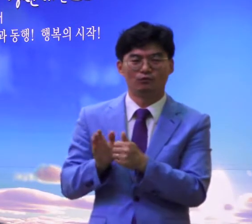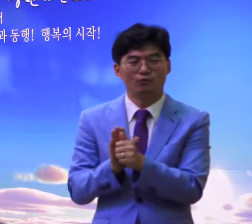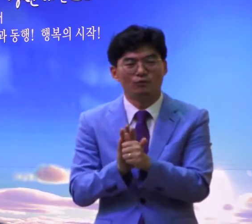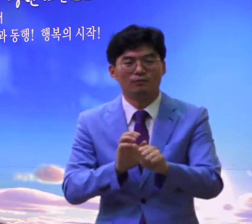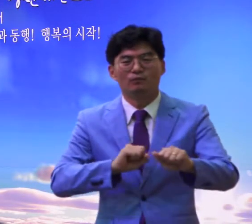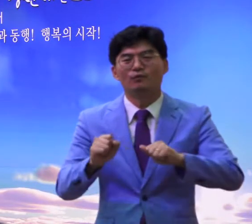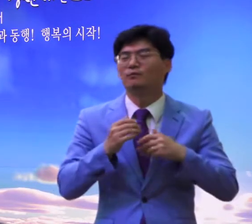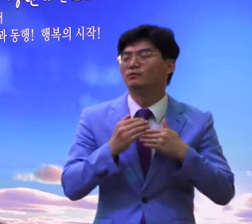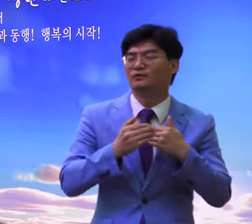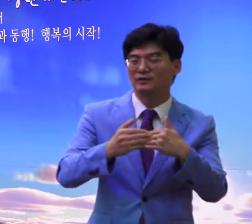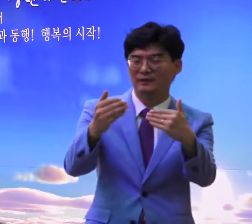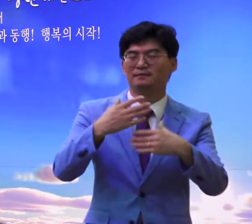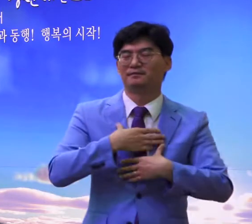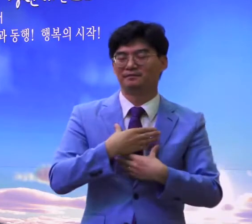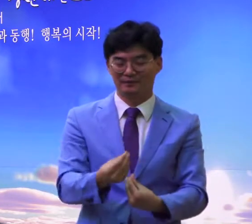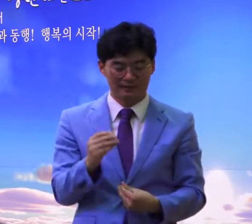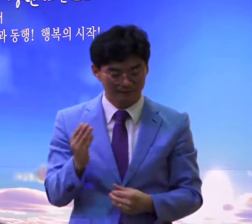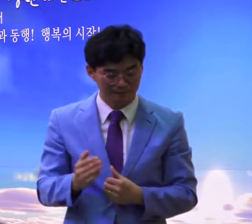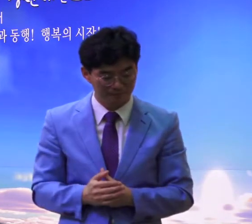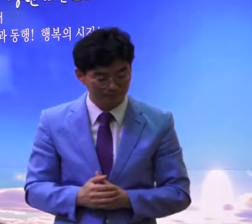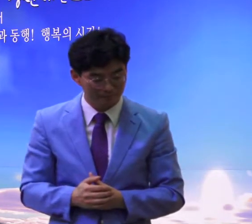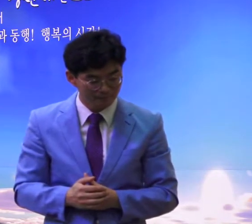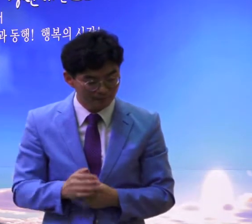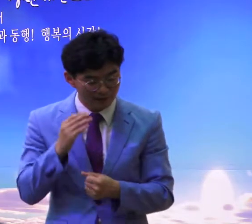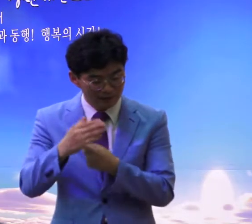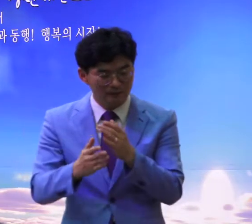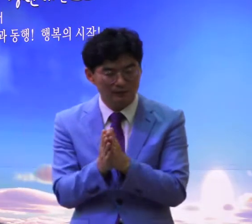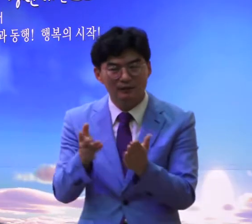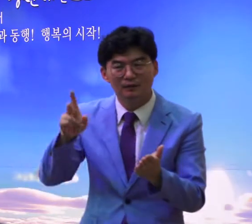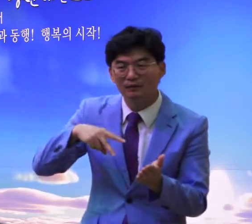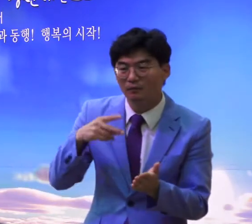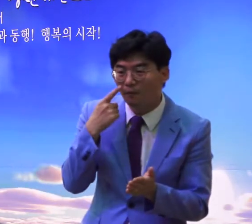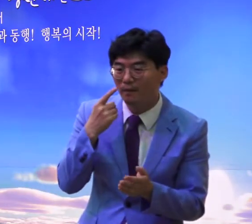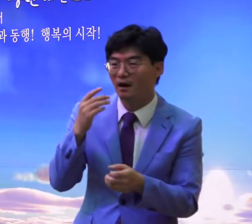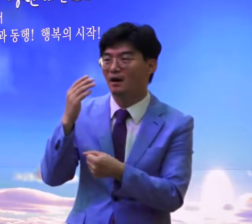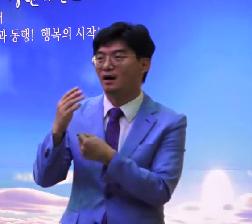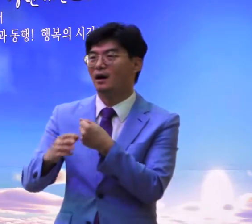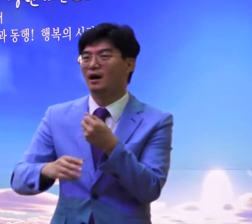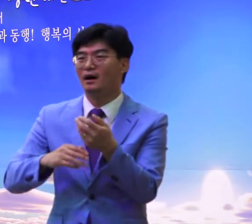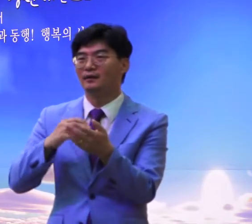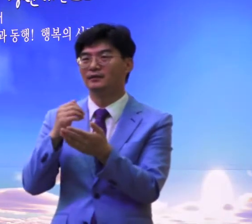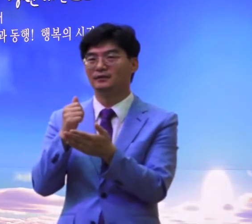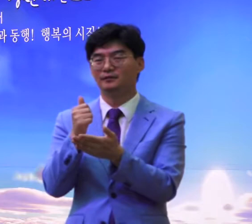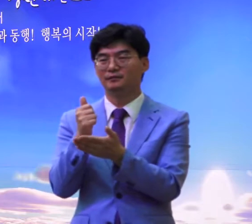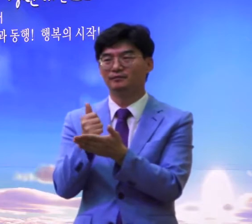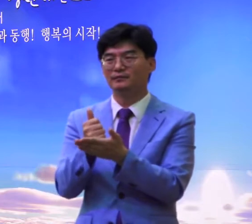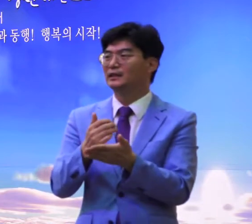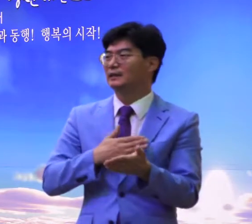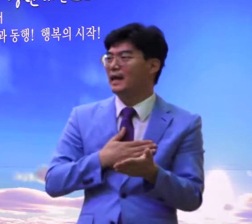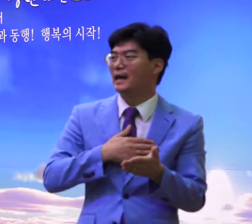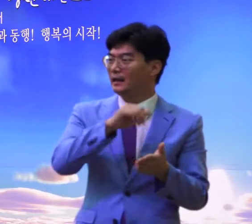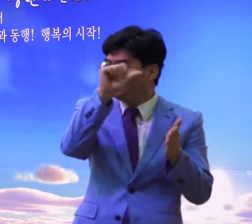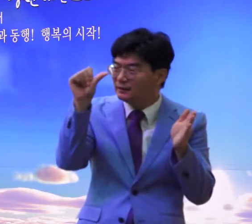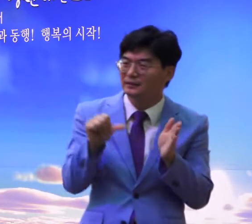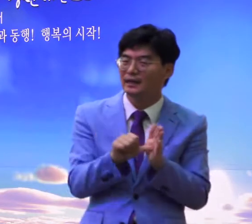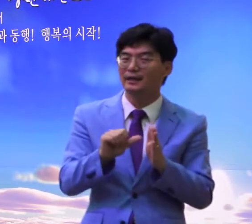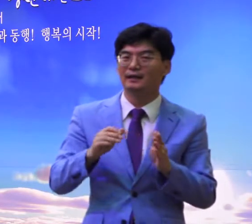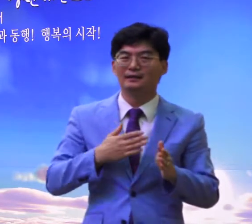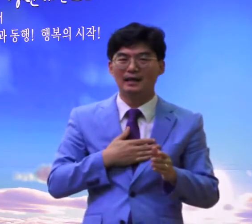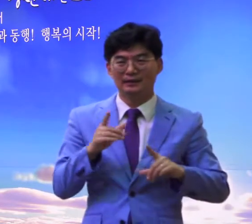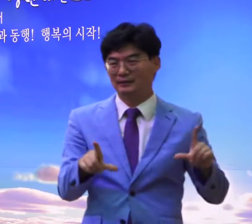여러분 성경을 읽어보시면요, 성경 속에서 하나님께 자신의 인생을 드린 사람, 자신의